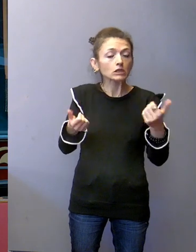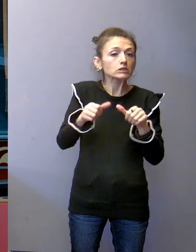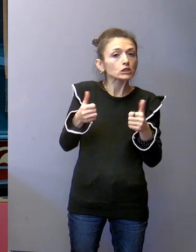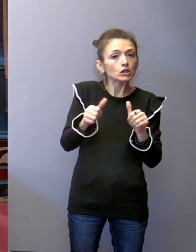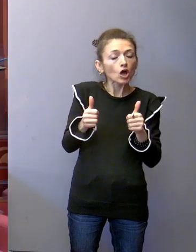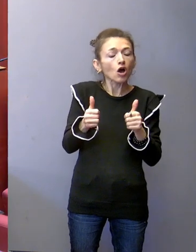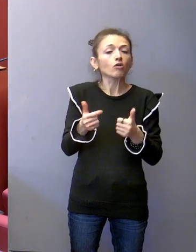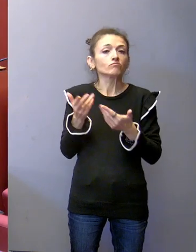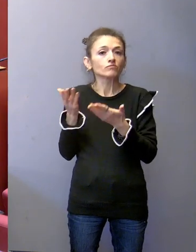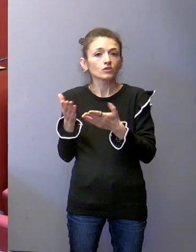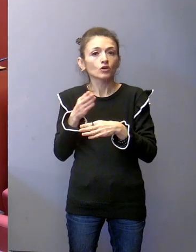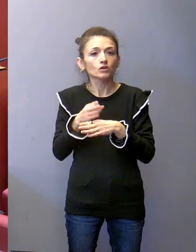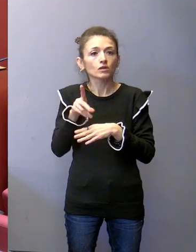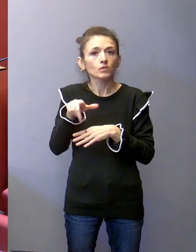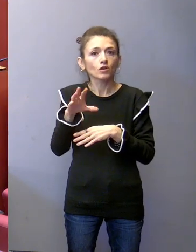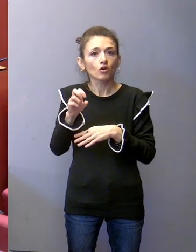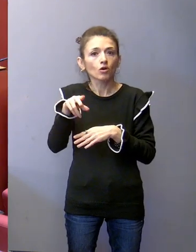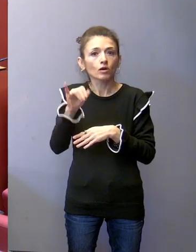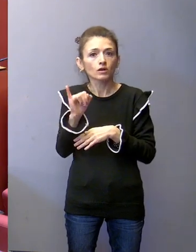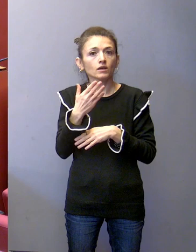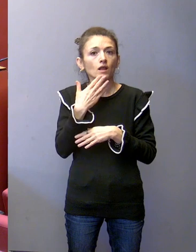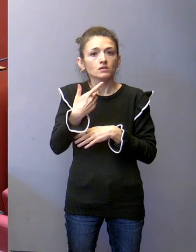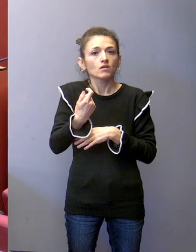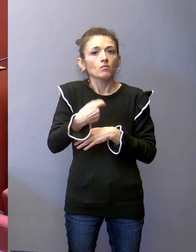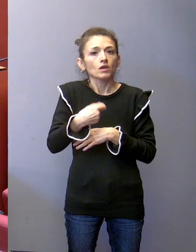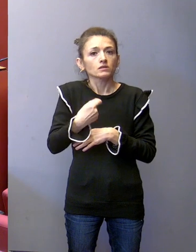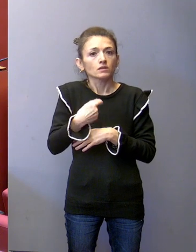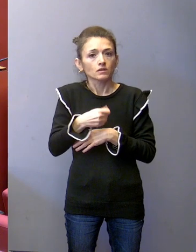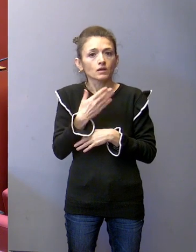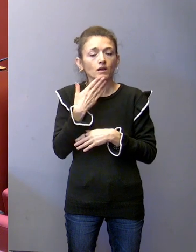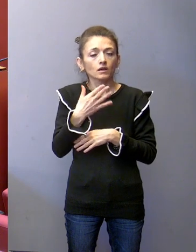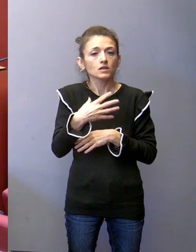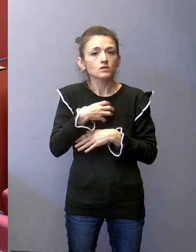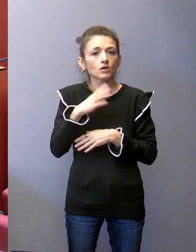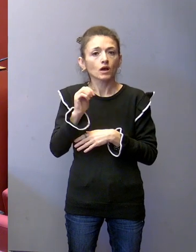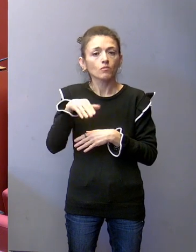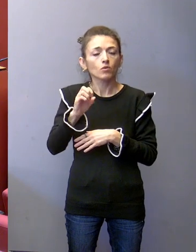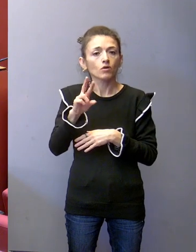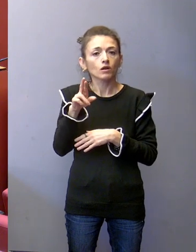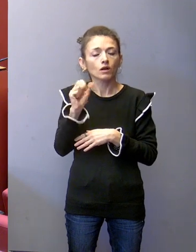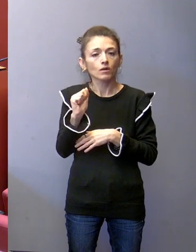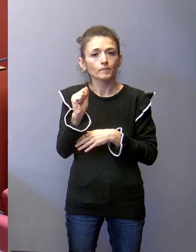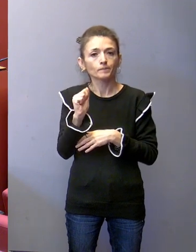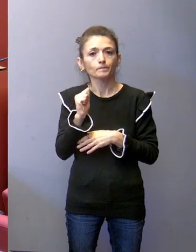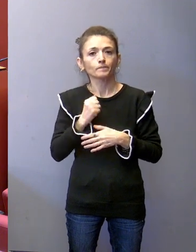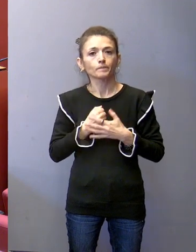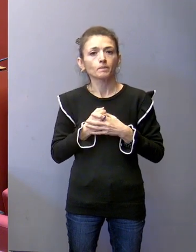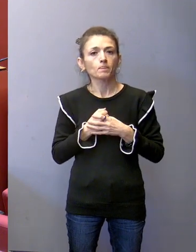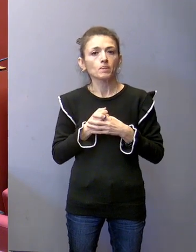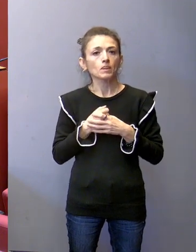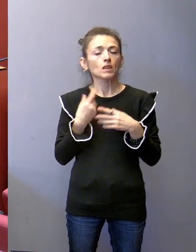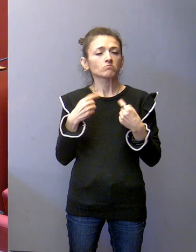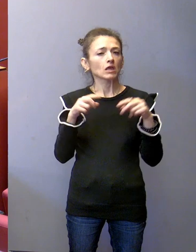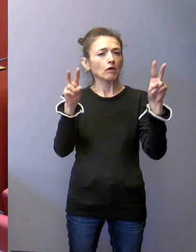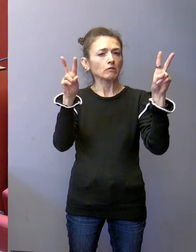pilloni Sì grazie presidente grazie assessore Campora Come